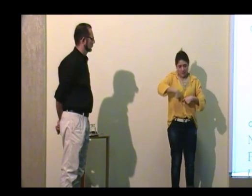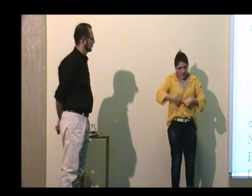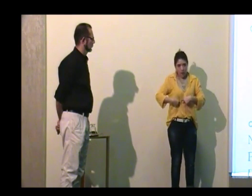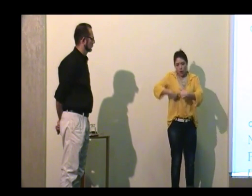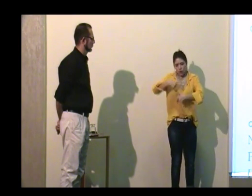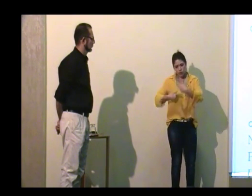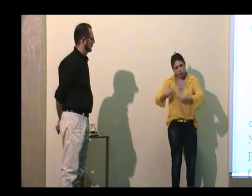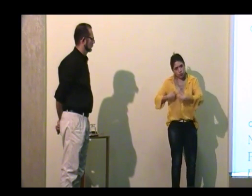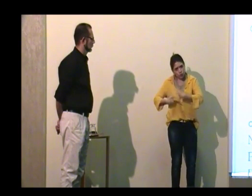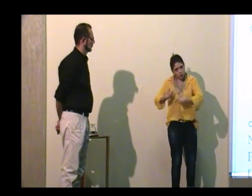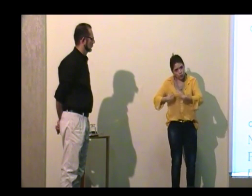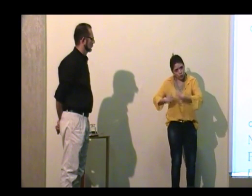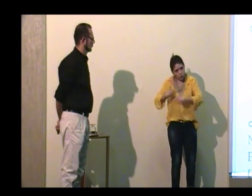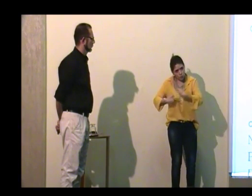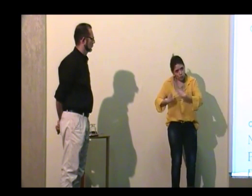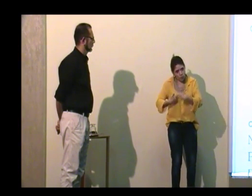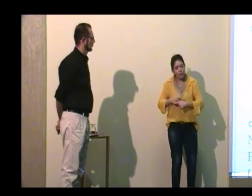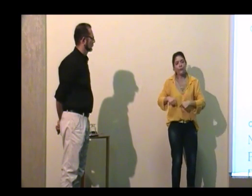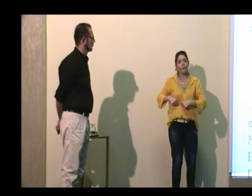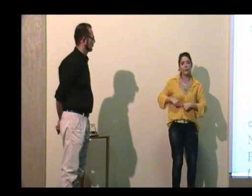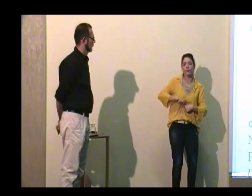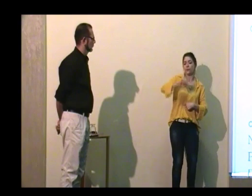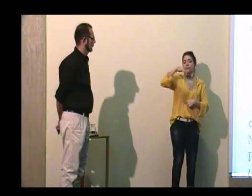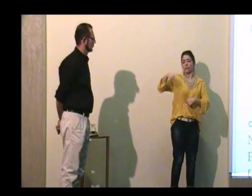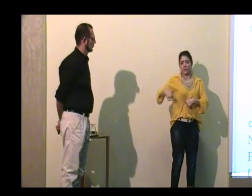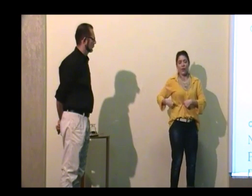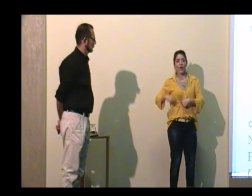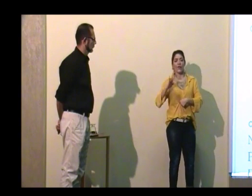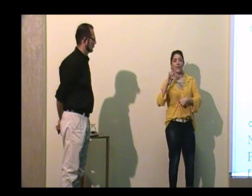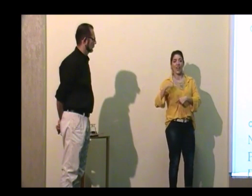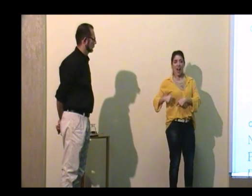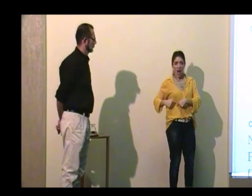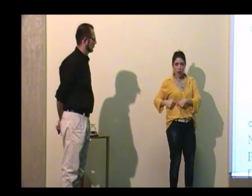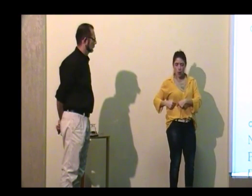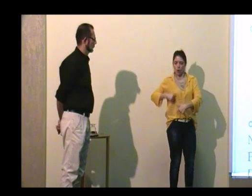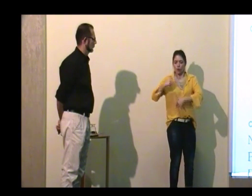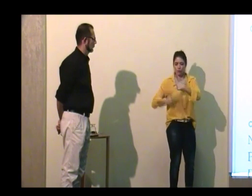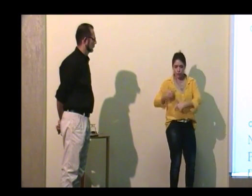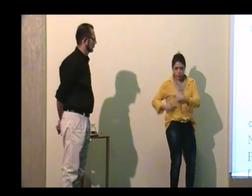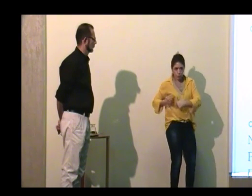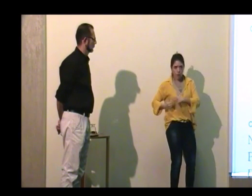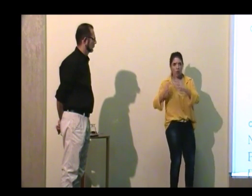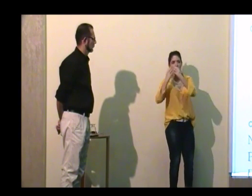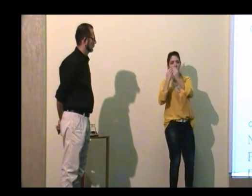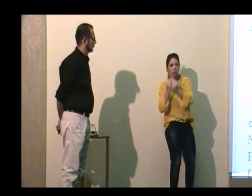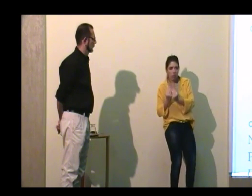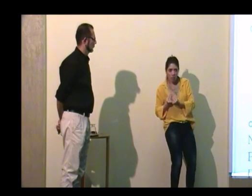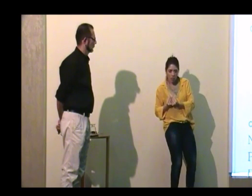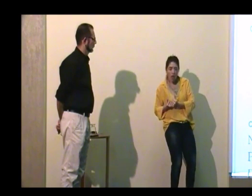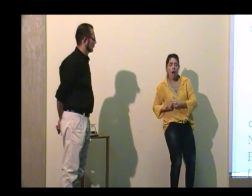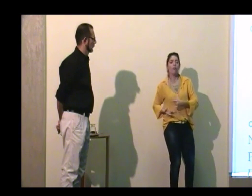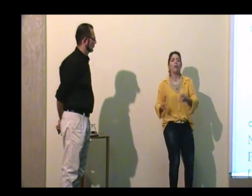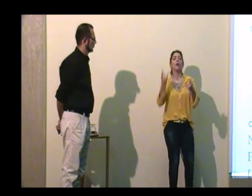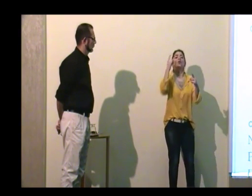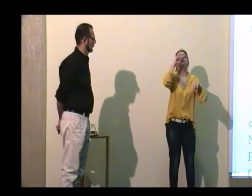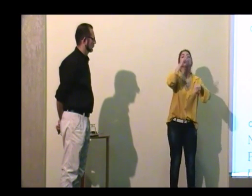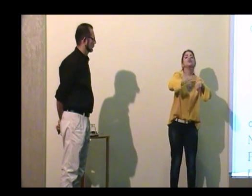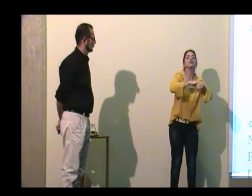passa pelo pâncreas, faz o trabalho que ela tem que fazer ali, o fígado também.